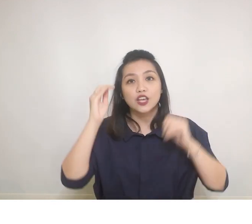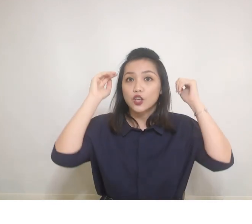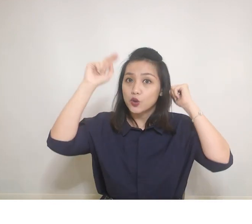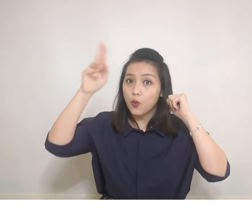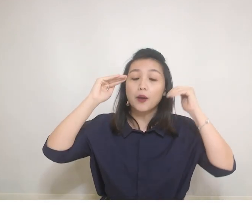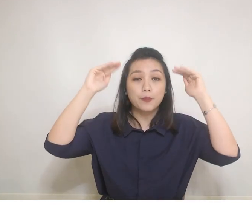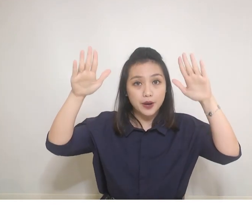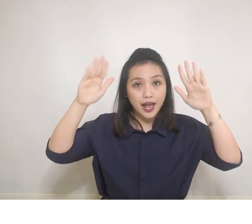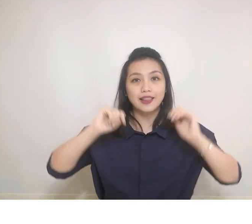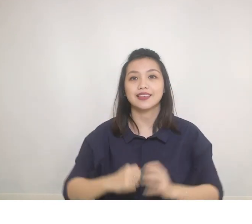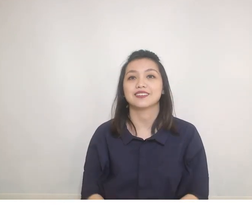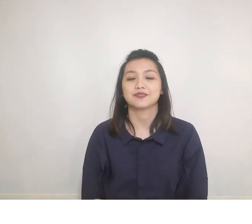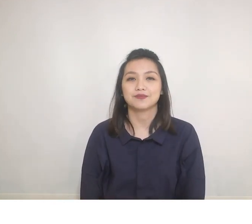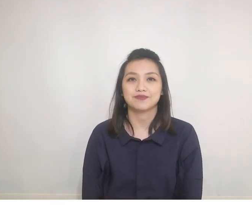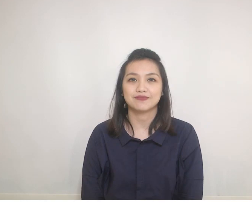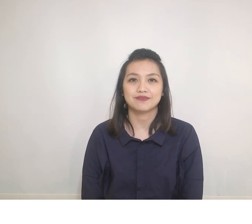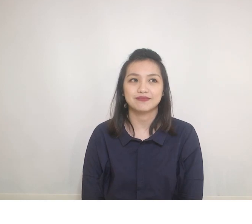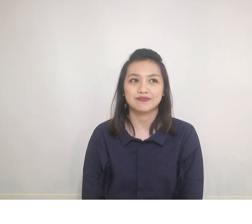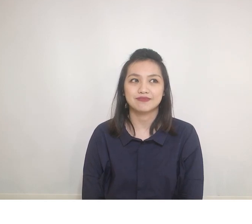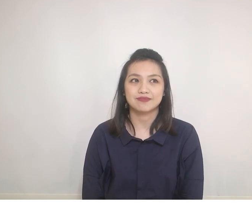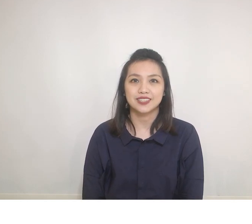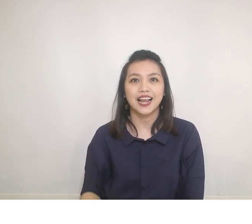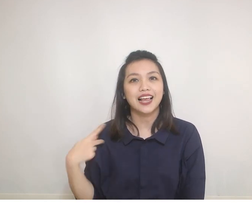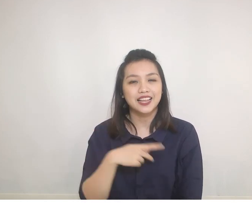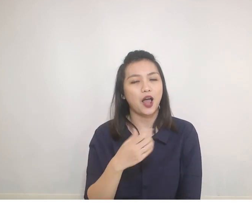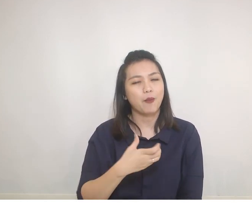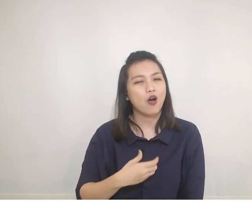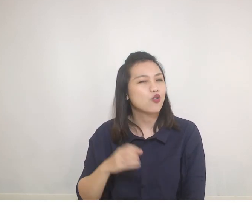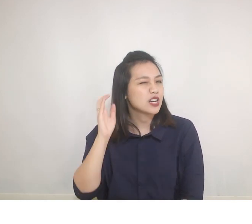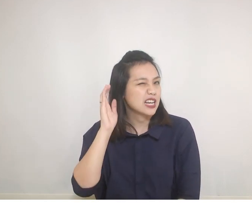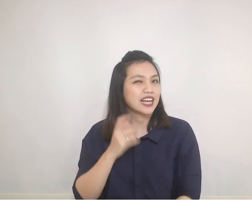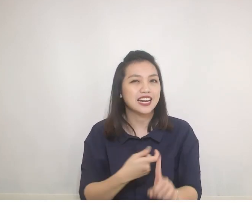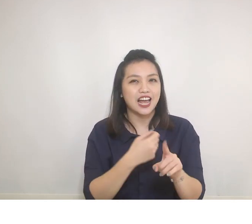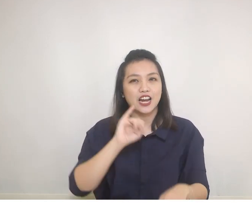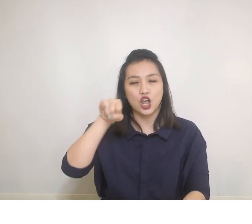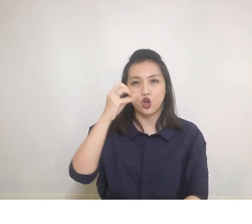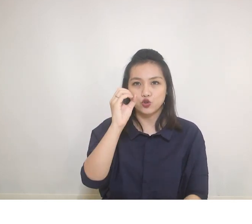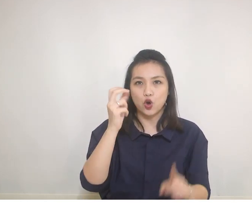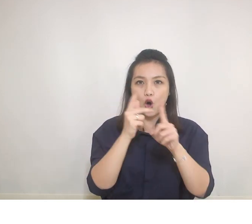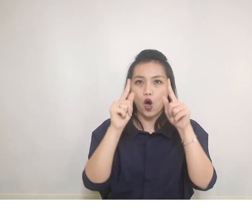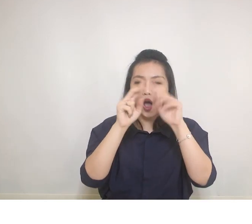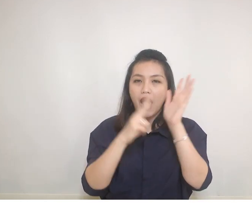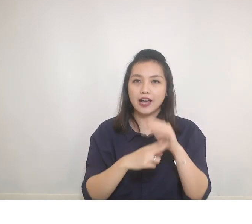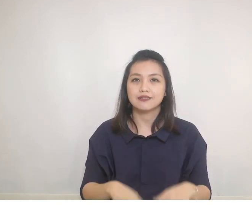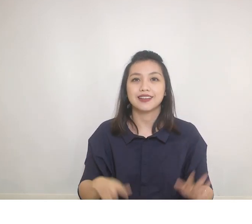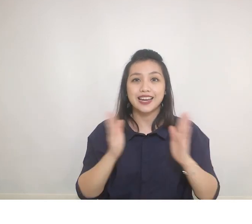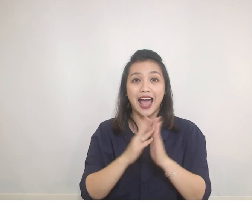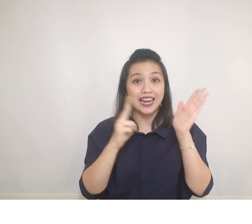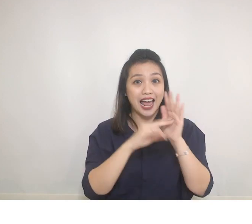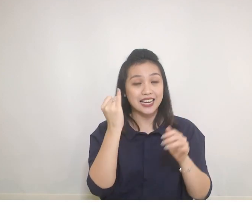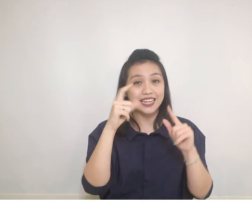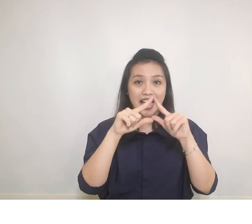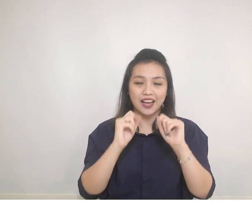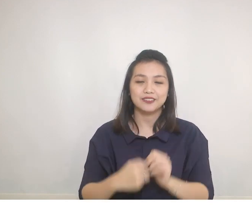nah. Jadi saya tuh ingin menghasilkan banyak uang. Nah, saya datang ke Tuhan pun itu juga untuk berkat.